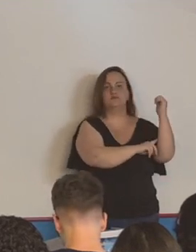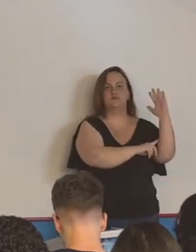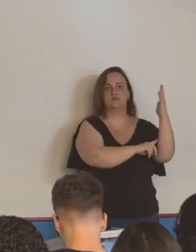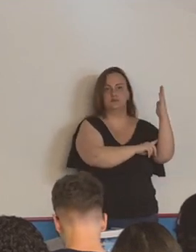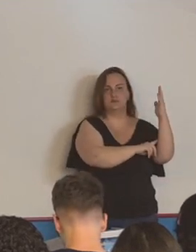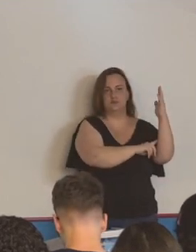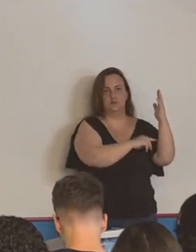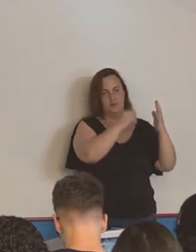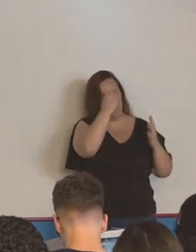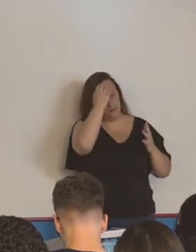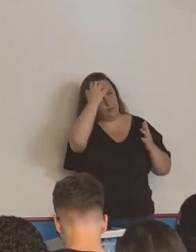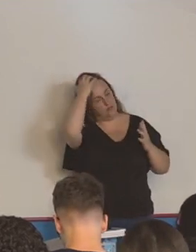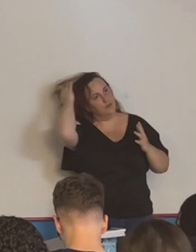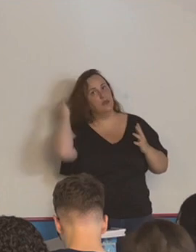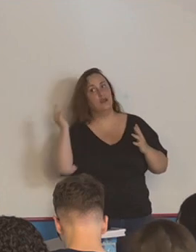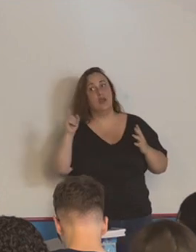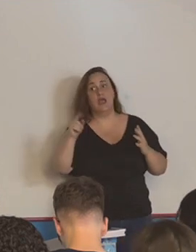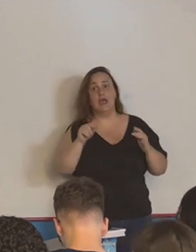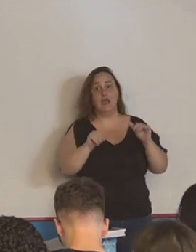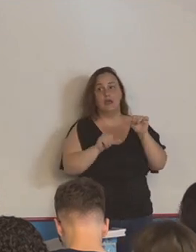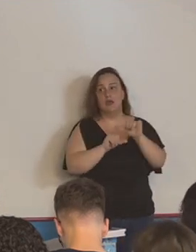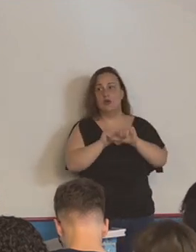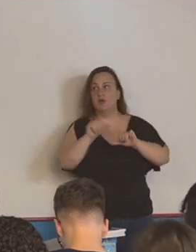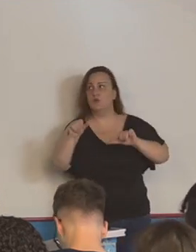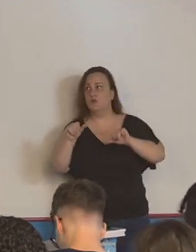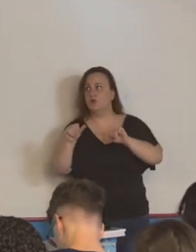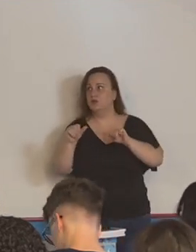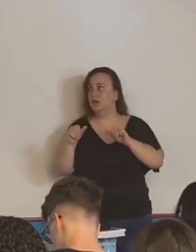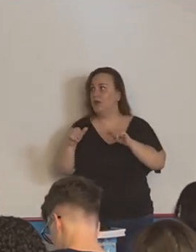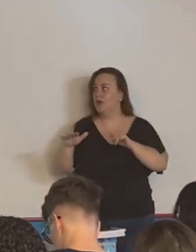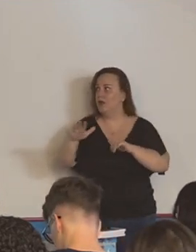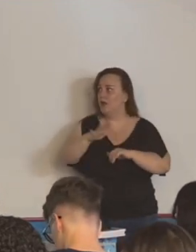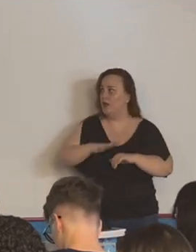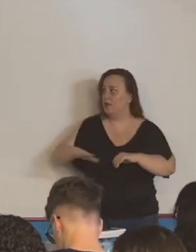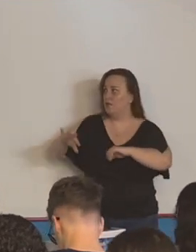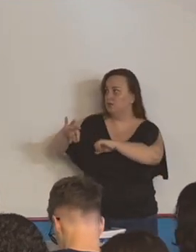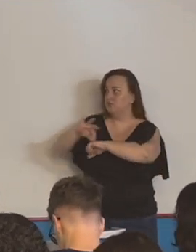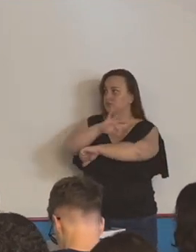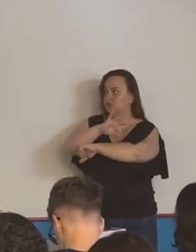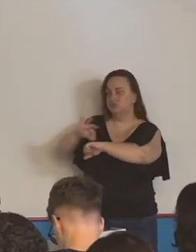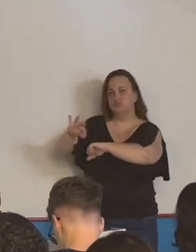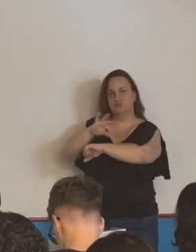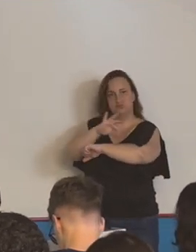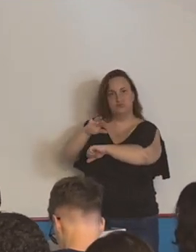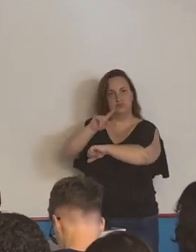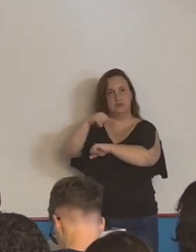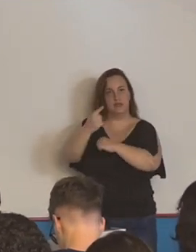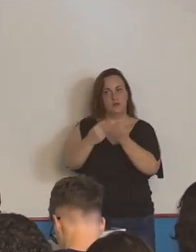de transição, de máquinas para arquitetura, né? E aí depois eu vou fazer,